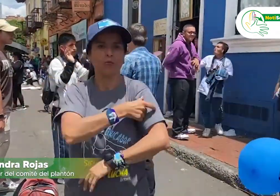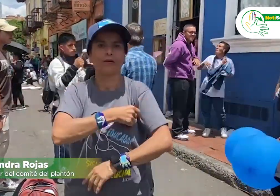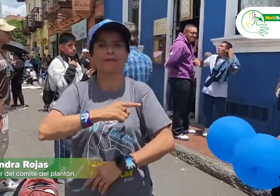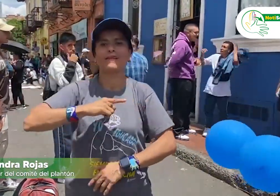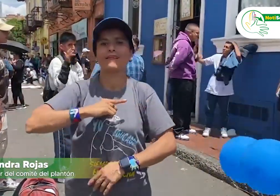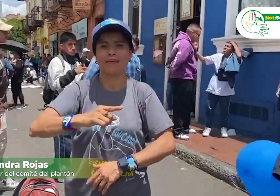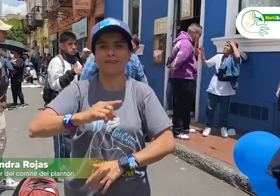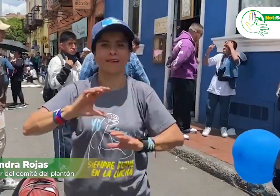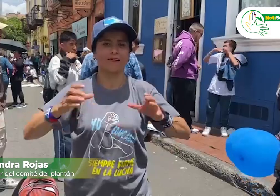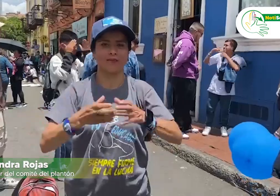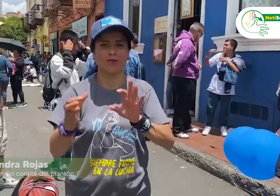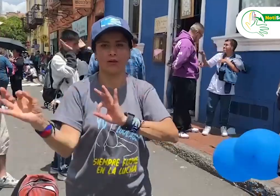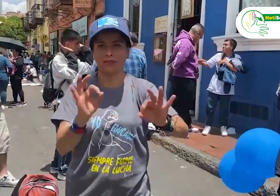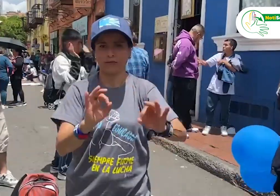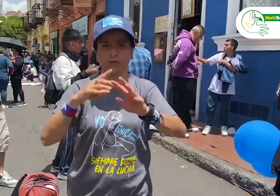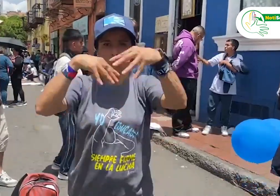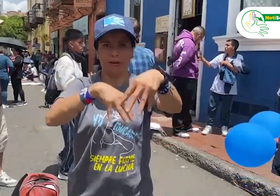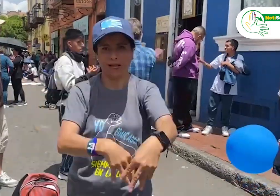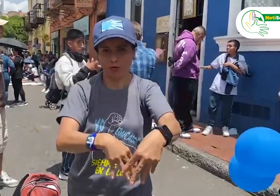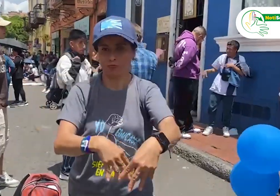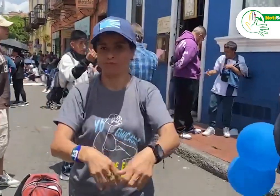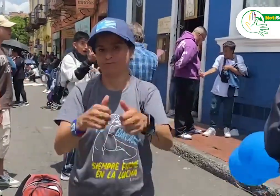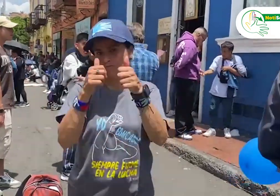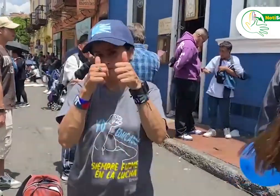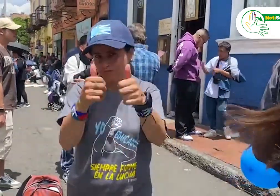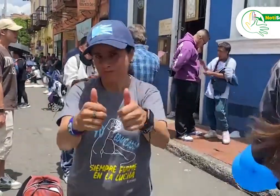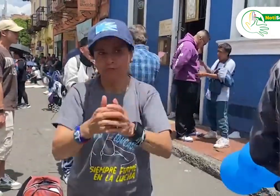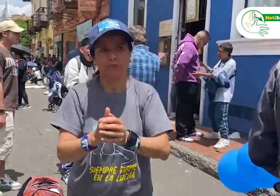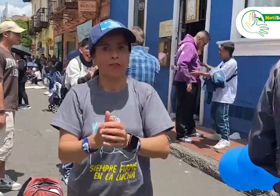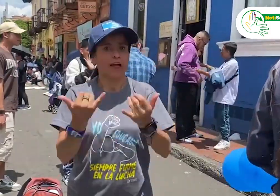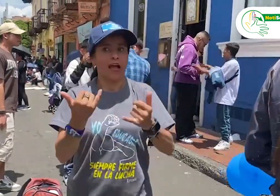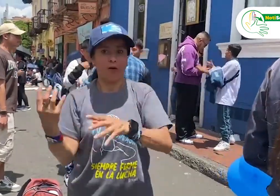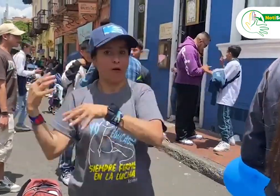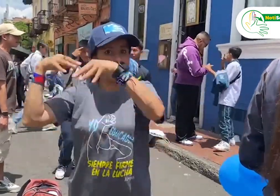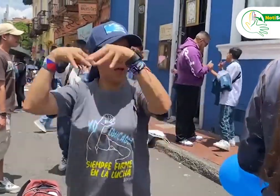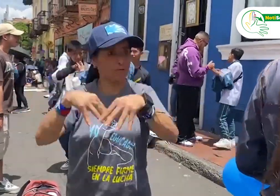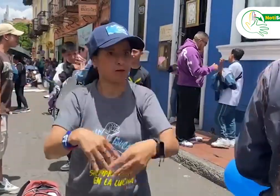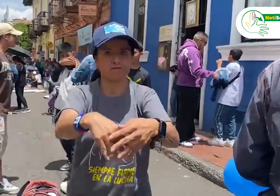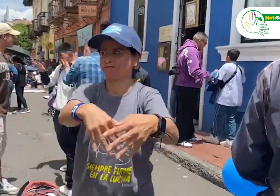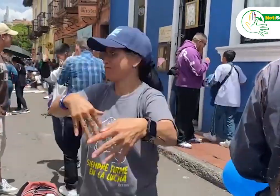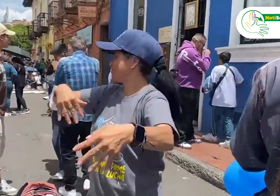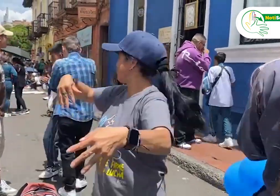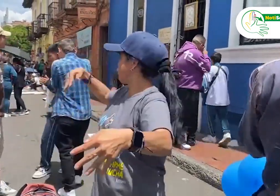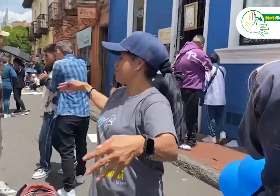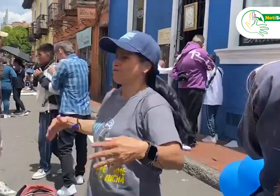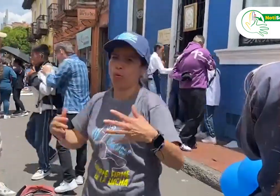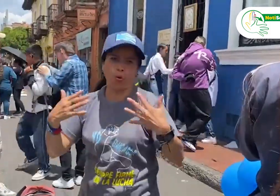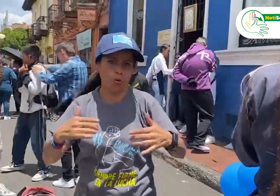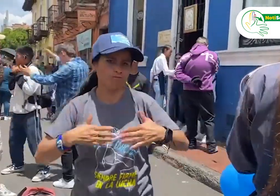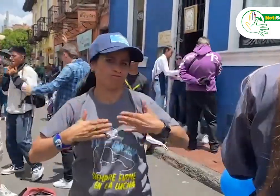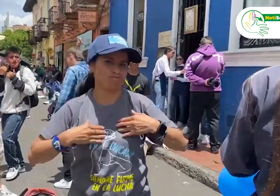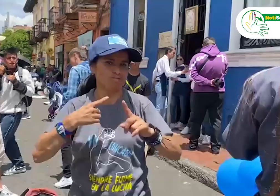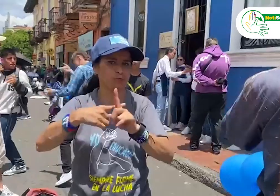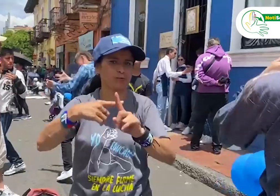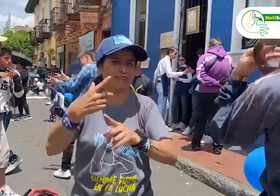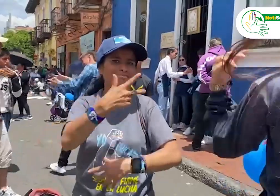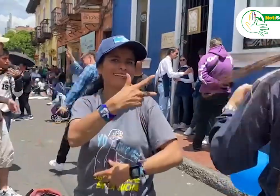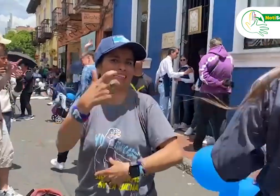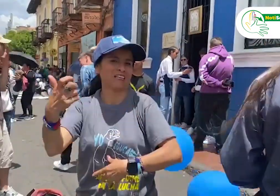hago parte del comité organizador del plantón. Y en estos momentos nos encontramos en este espacio, es algo muy positivo, fueron más o menos 300